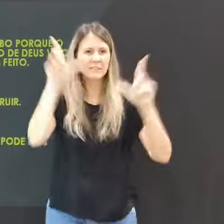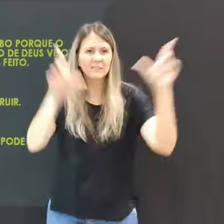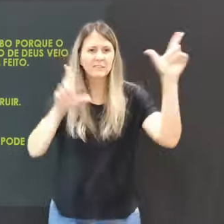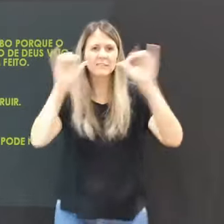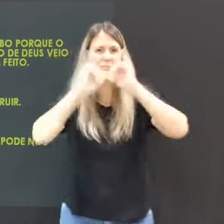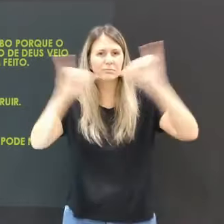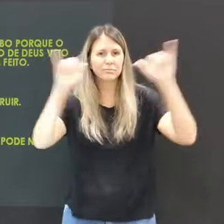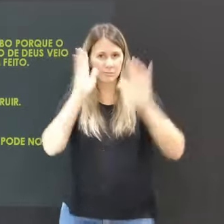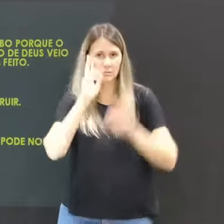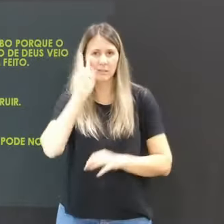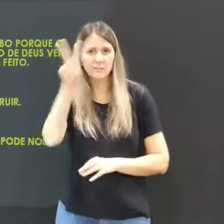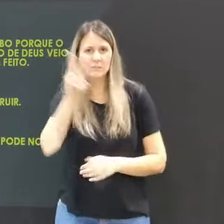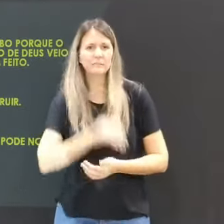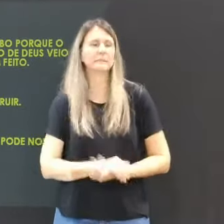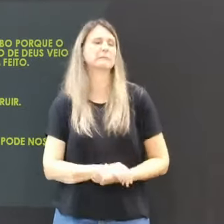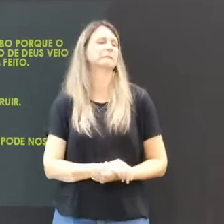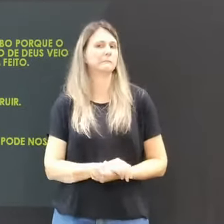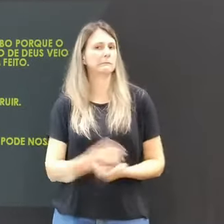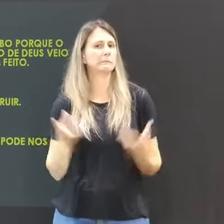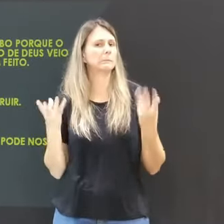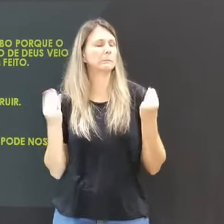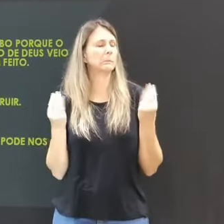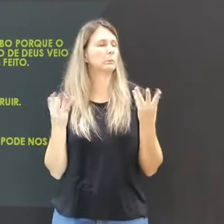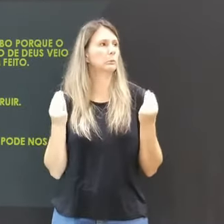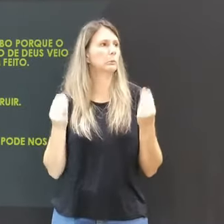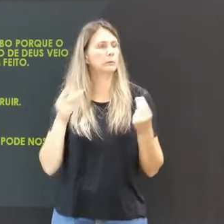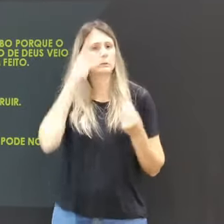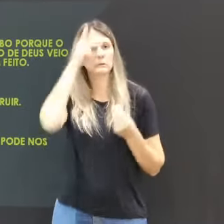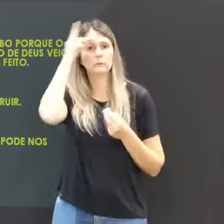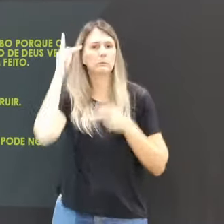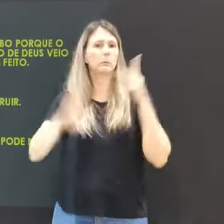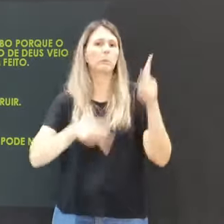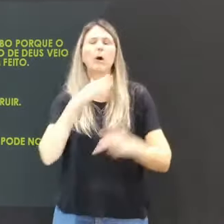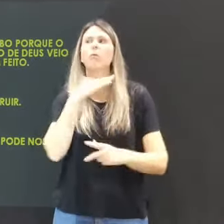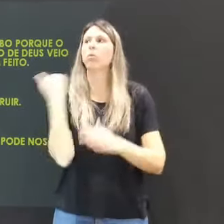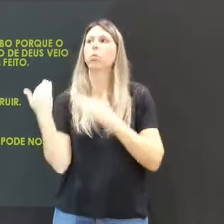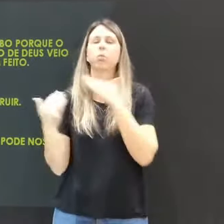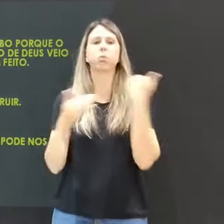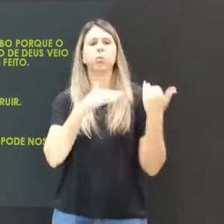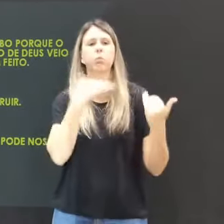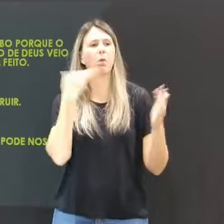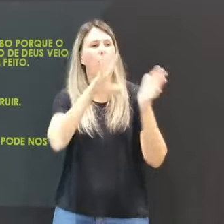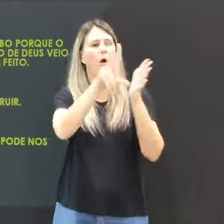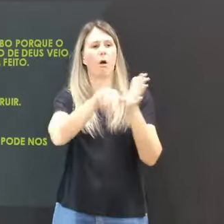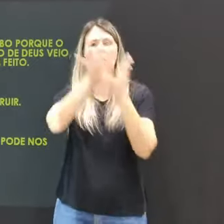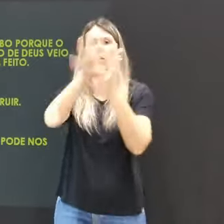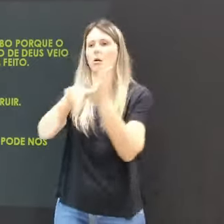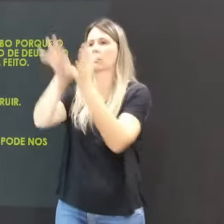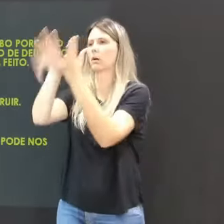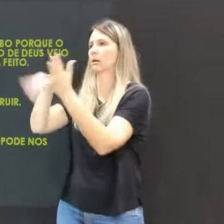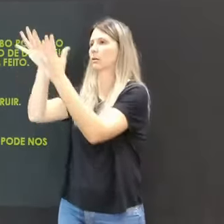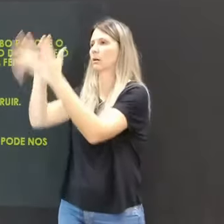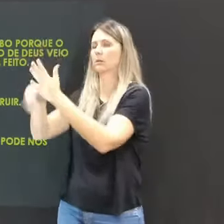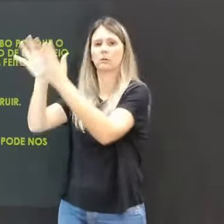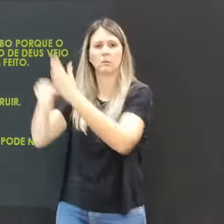na televisão, por exemplo, algumas informações? Né? Tem muita coisa de pessoas que morrem. Por exemplo, uma pessoa entrou na sua